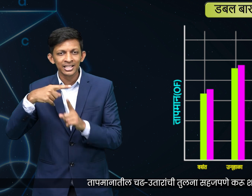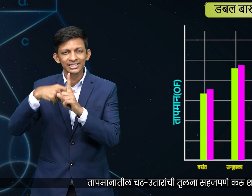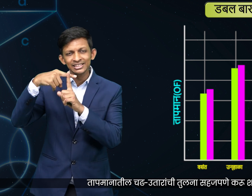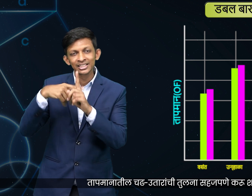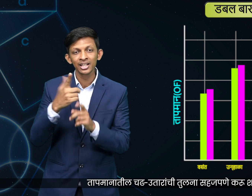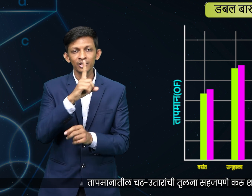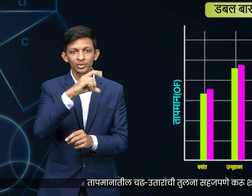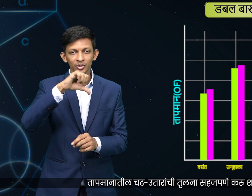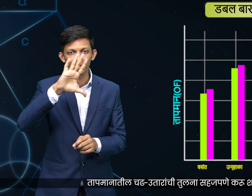शकतो.